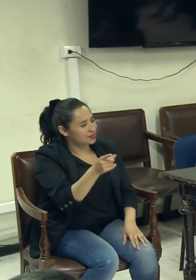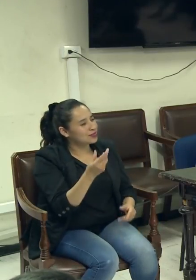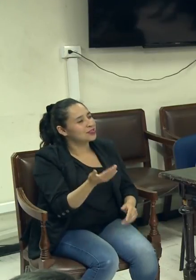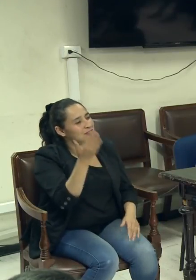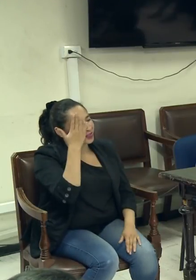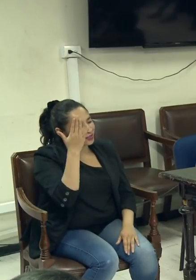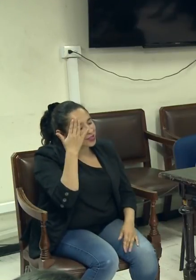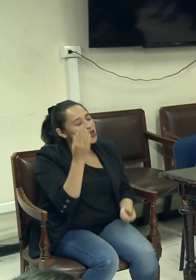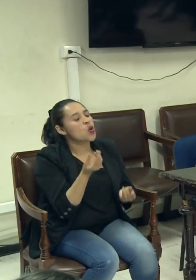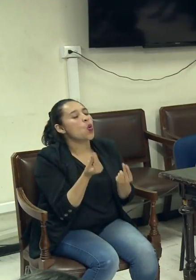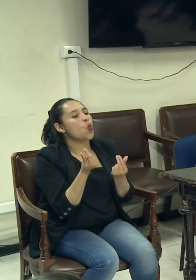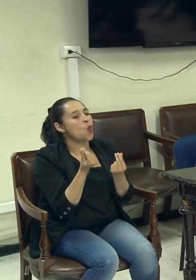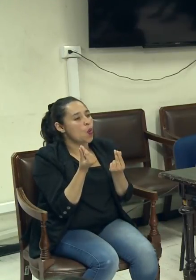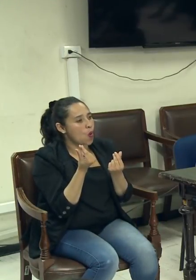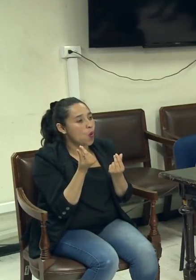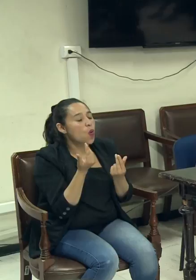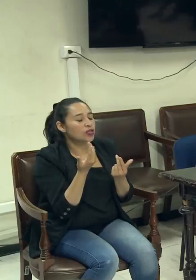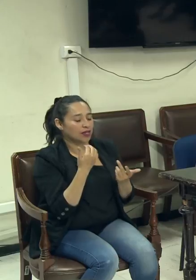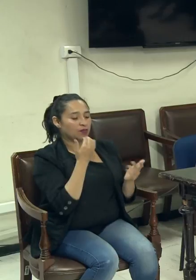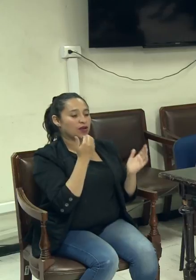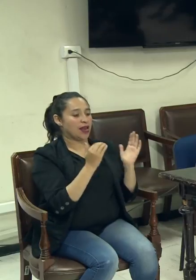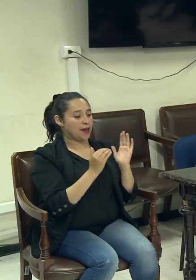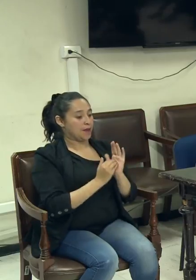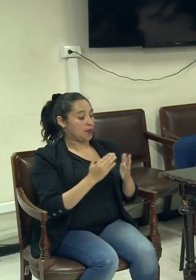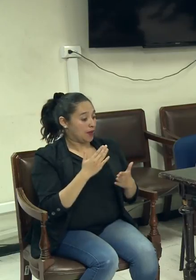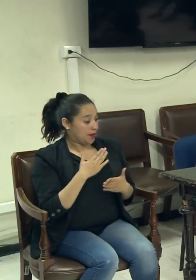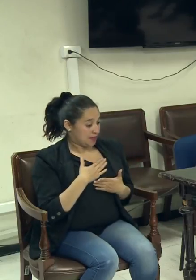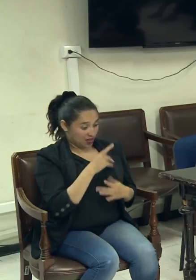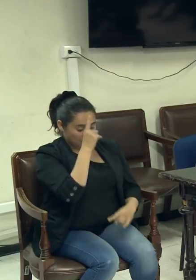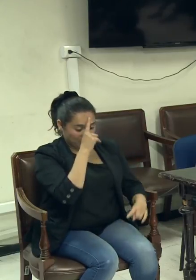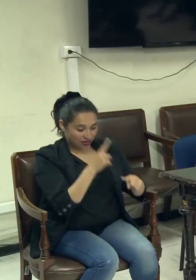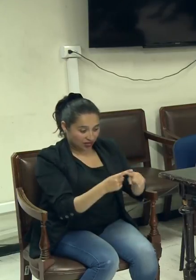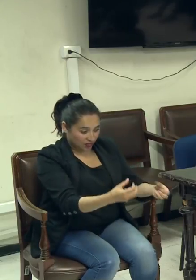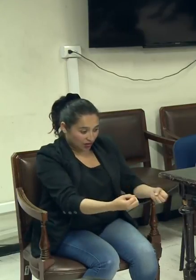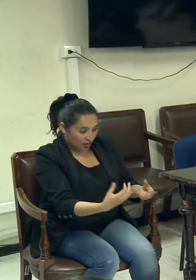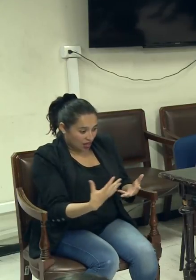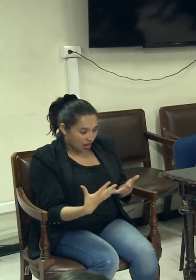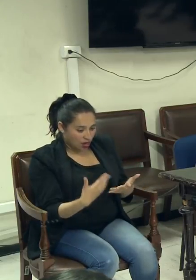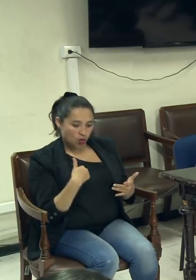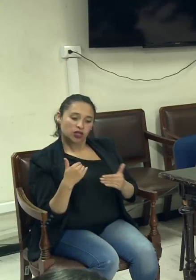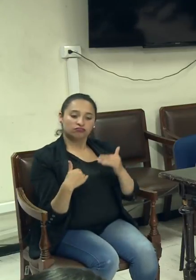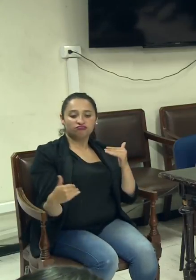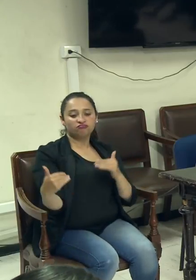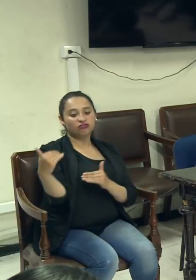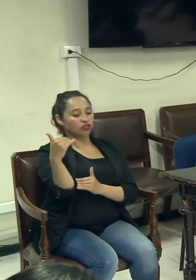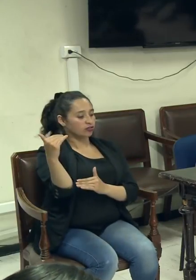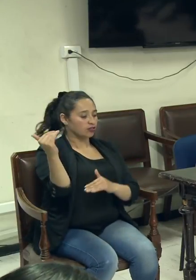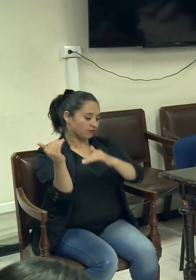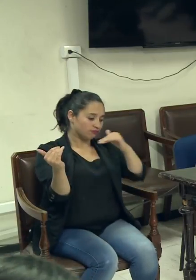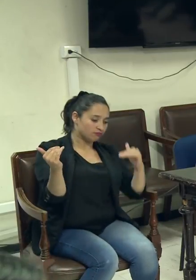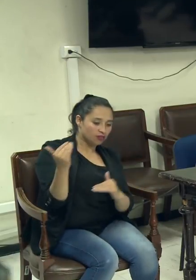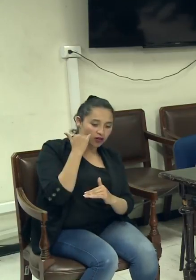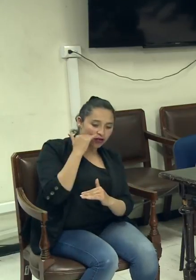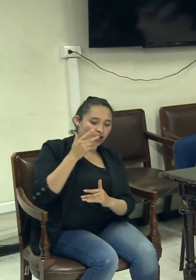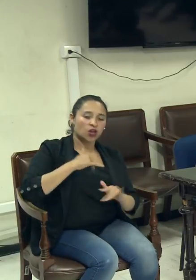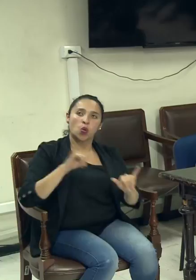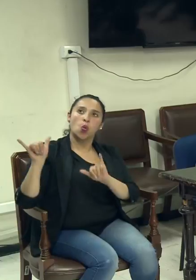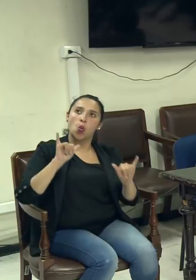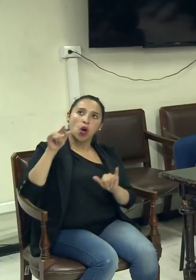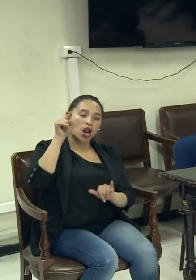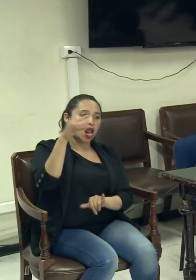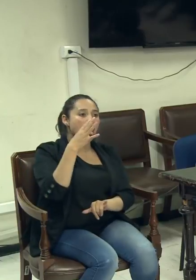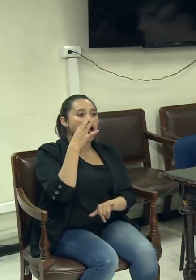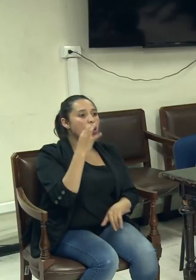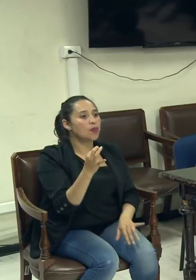cuestan sus privilegios y cuánto daño hacen sus privilegios. Los hombres